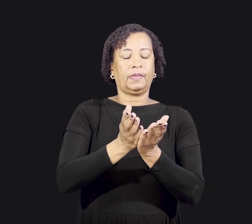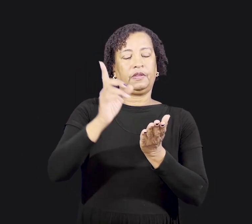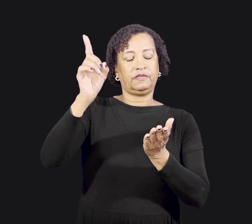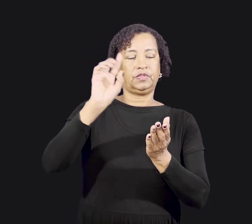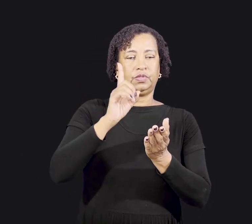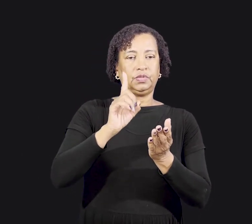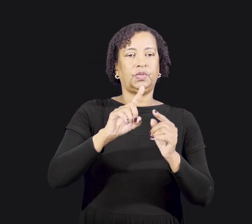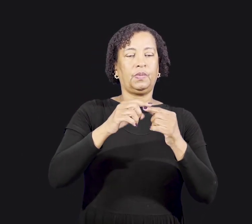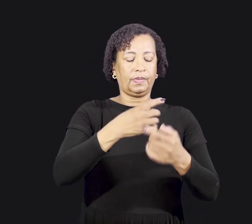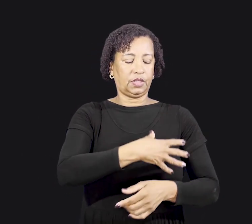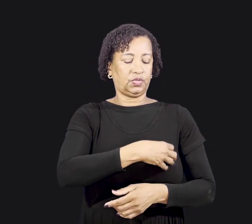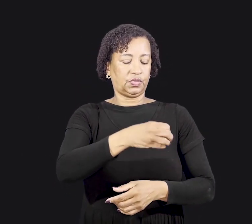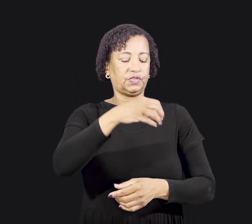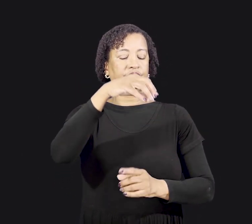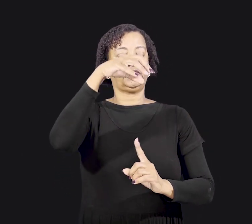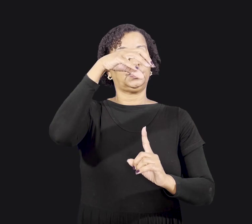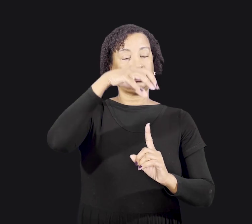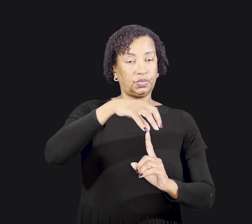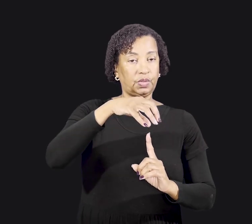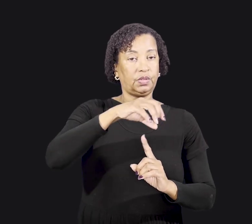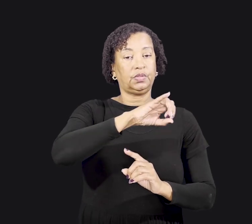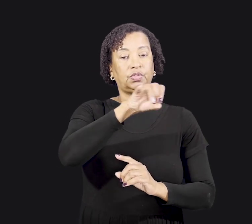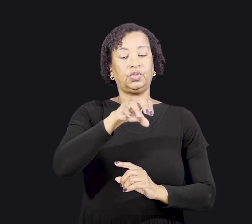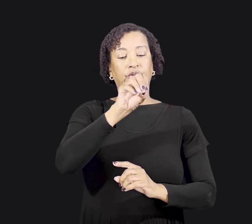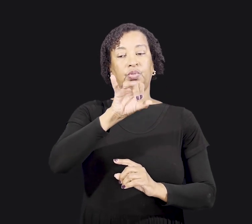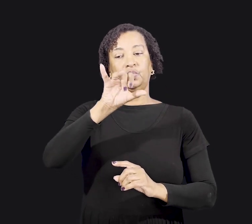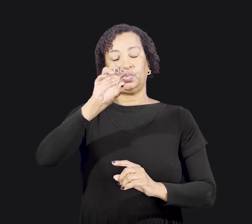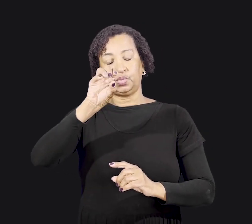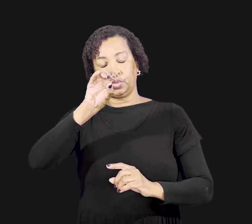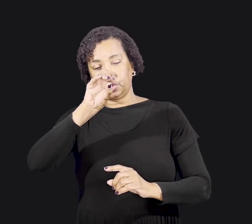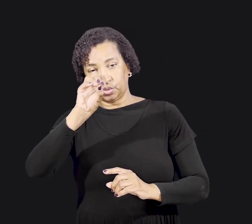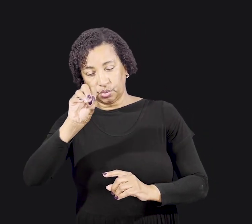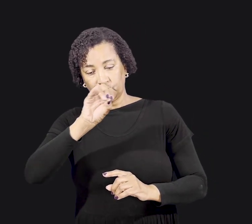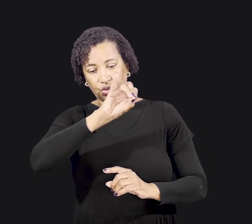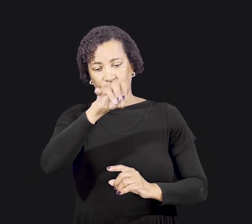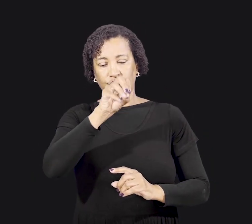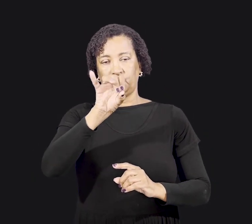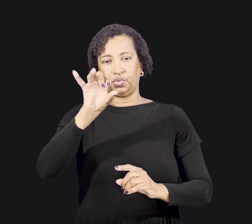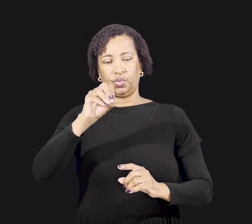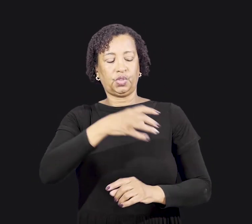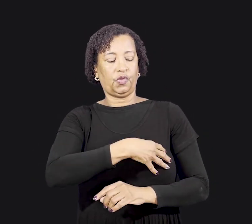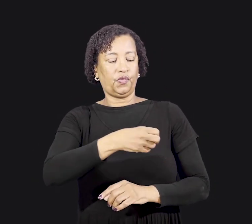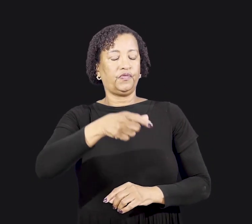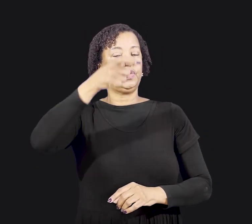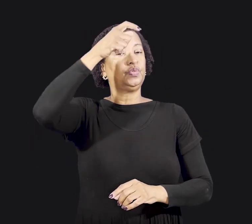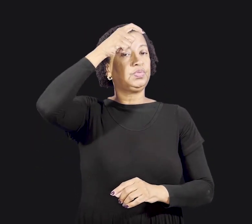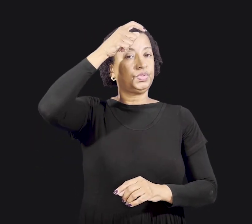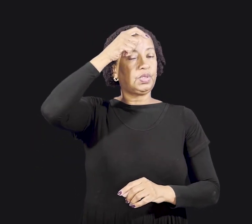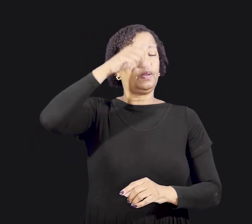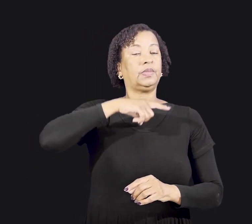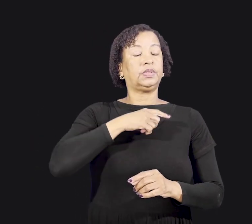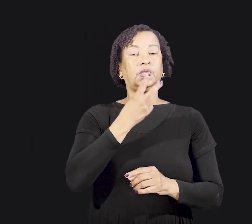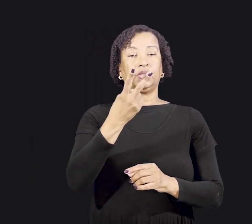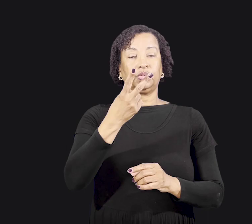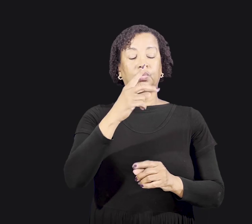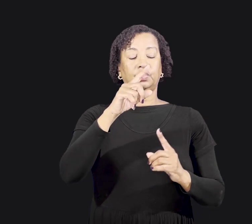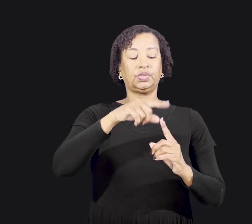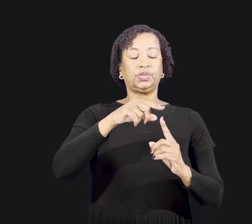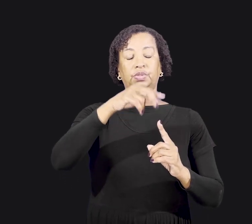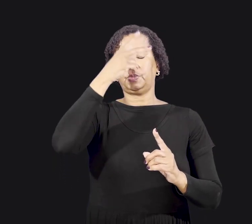de Deus, mas os filhos do reino. E o joio são os filhos do diabo. Isso quer dizer que há 2 tipos de pessoas plantadas no solo desse